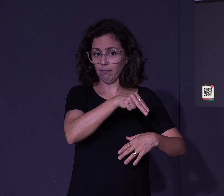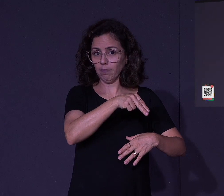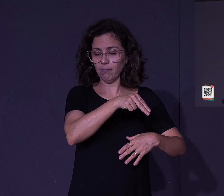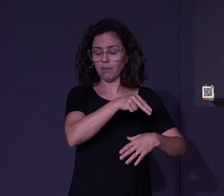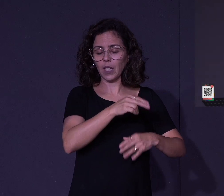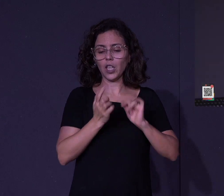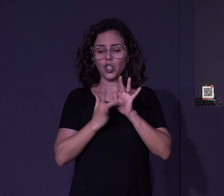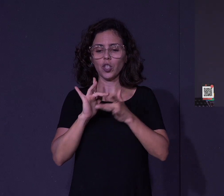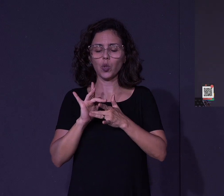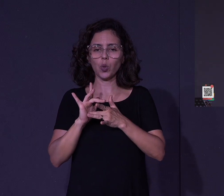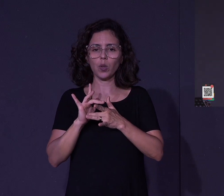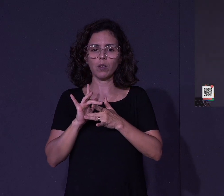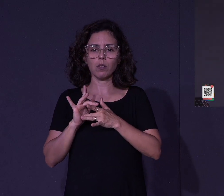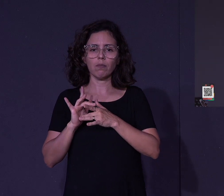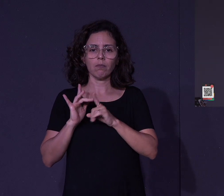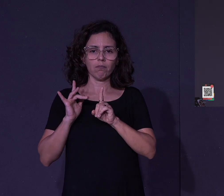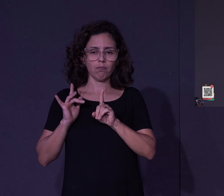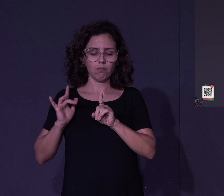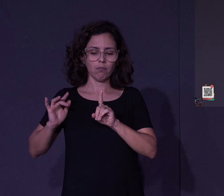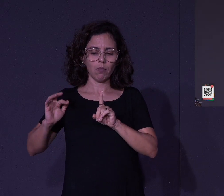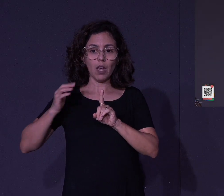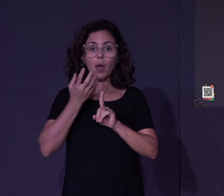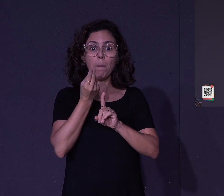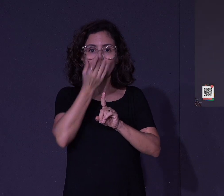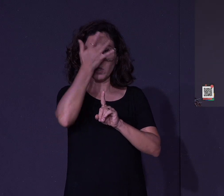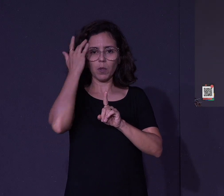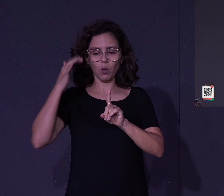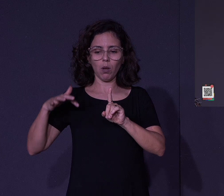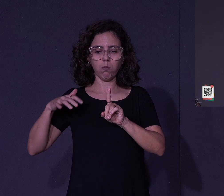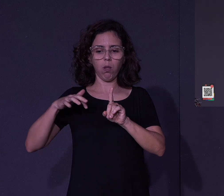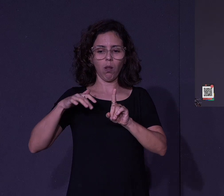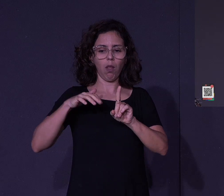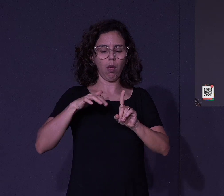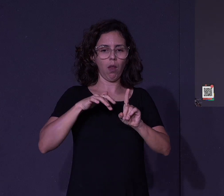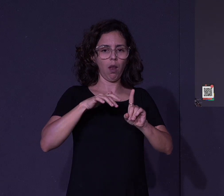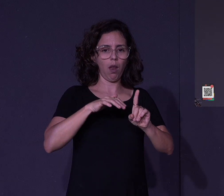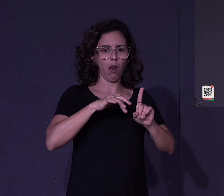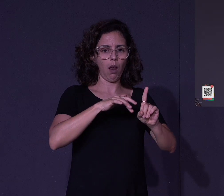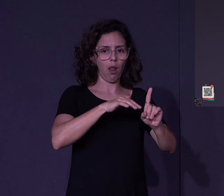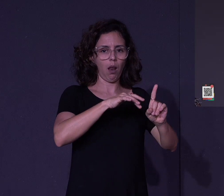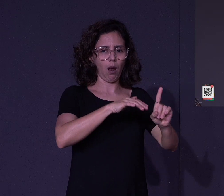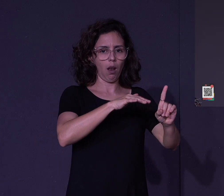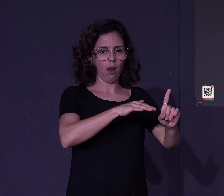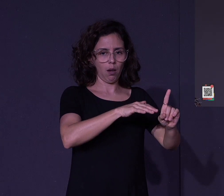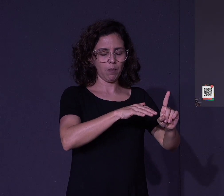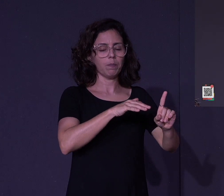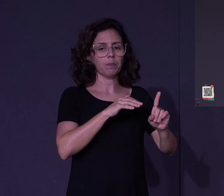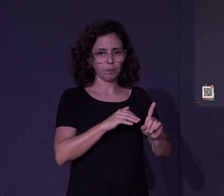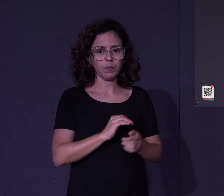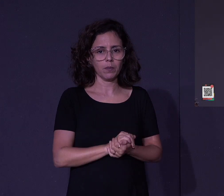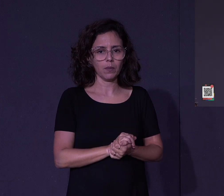vida, que não por coincidência, mas por providência, se encontra com a caravana da